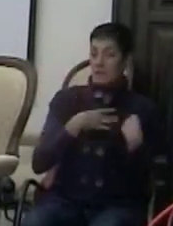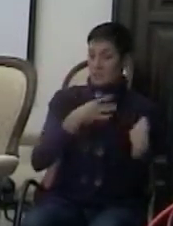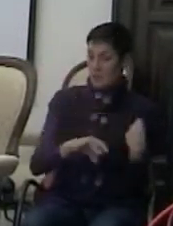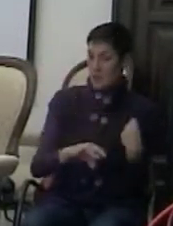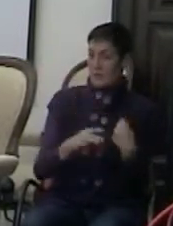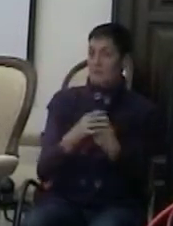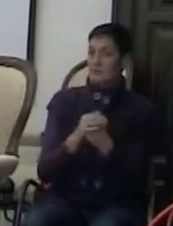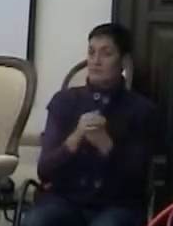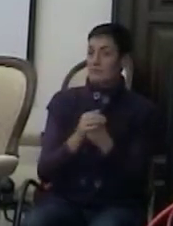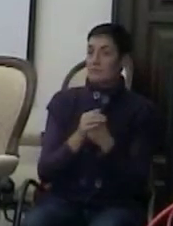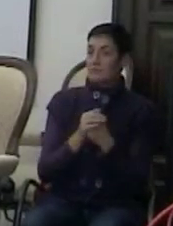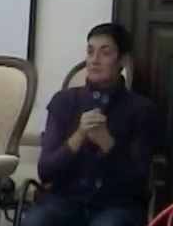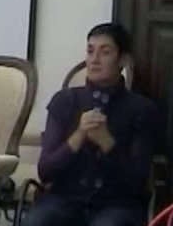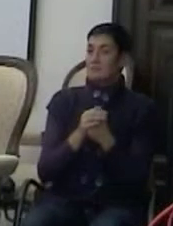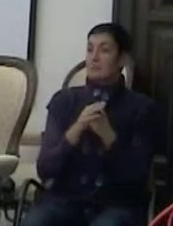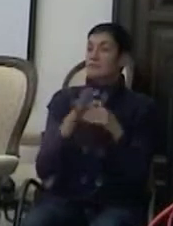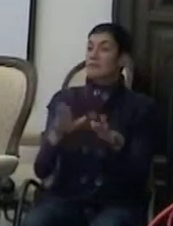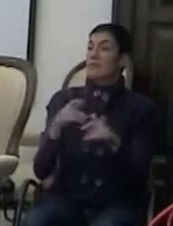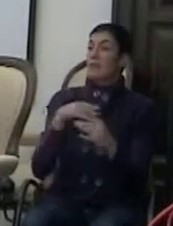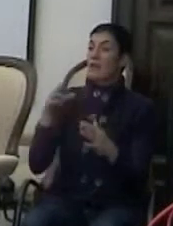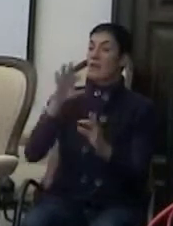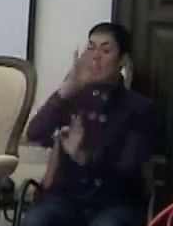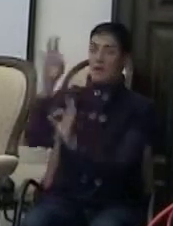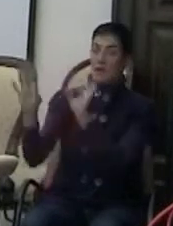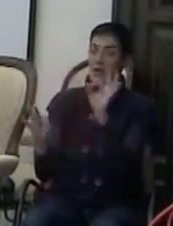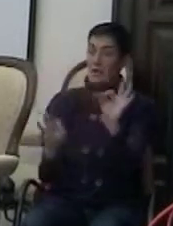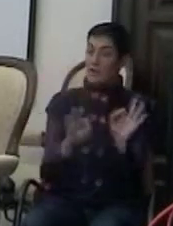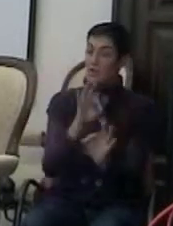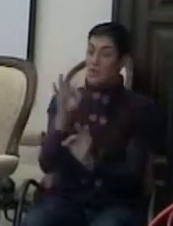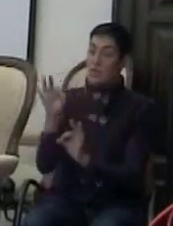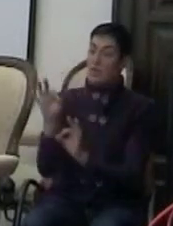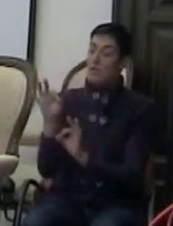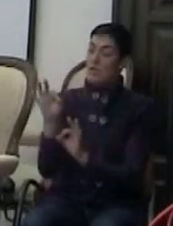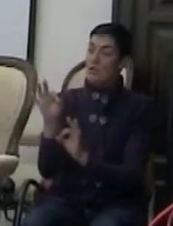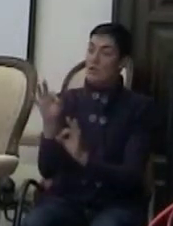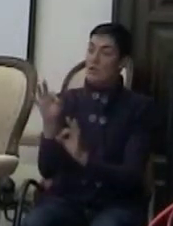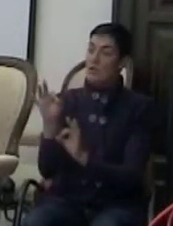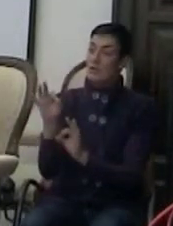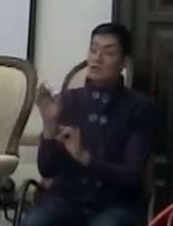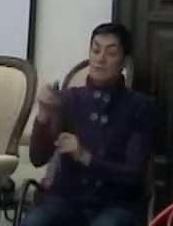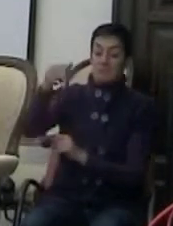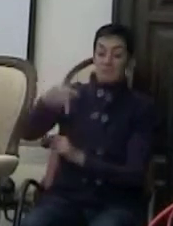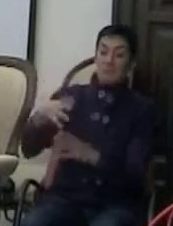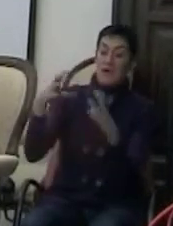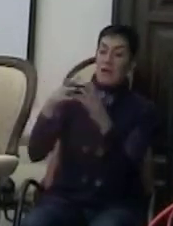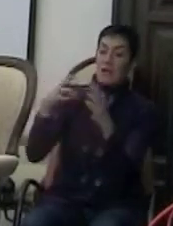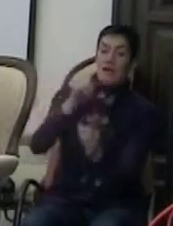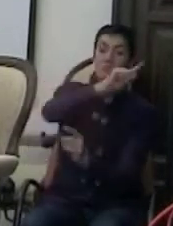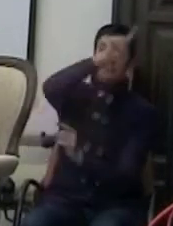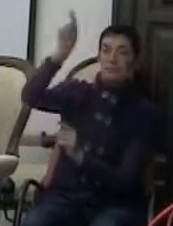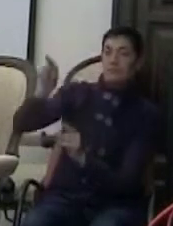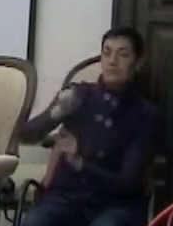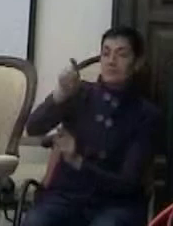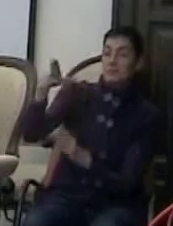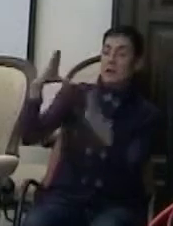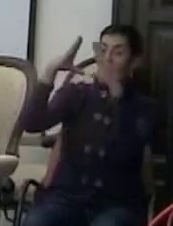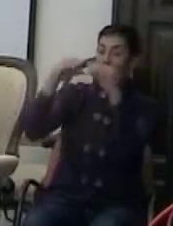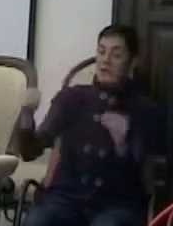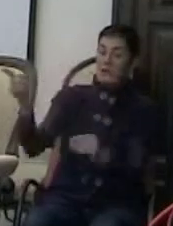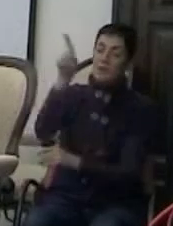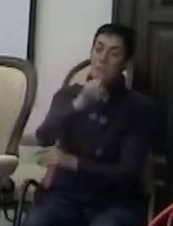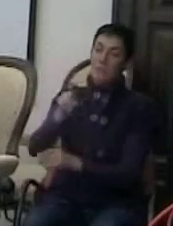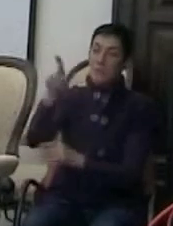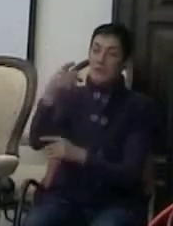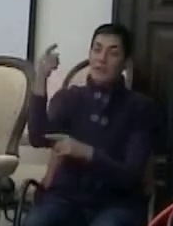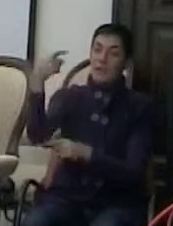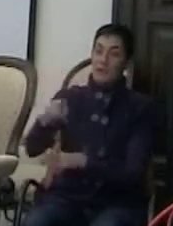realizan la gente, las asociaciones. Estamos por toda la provincia de Granada, por toda Andalucía, por toda España,